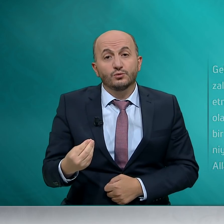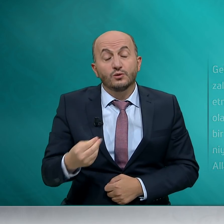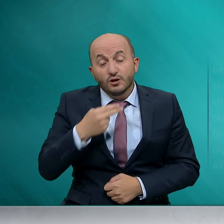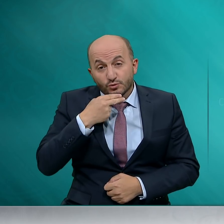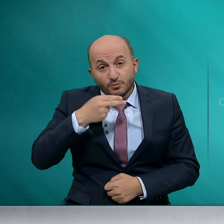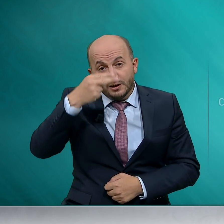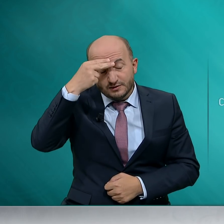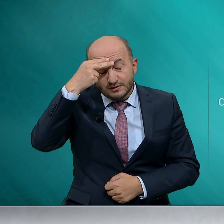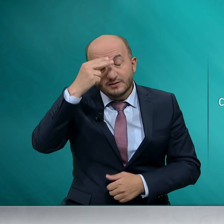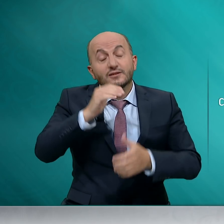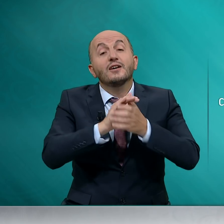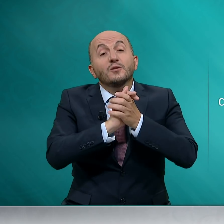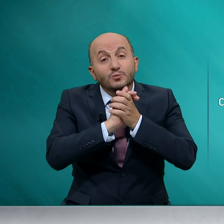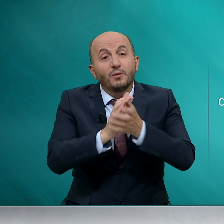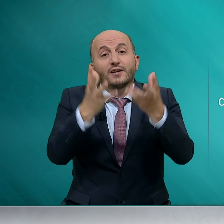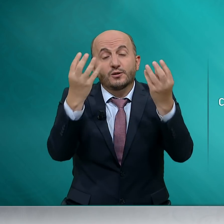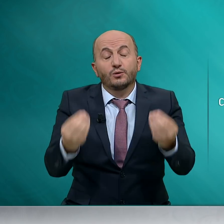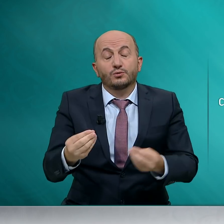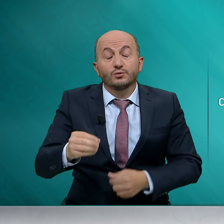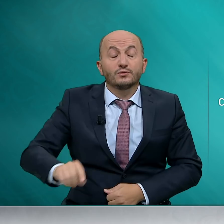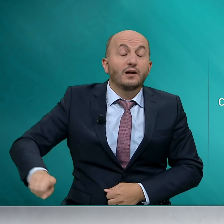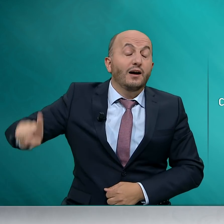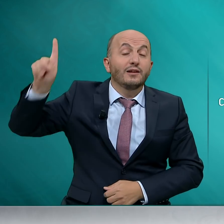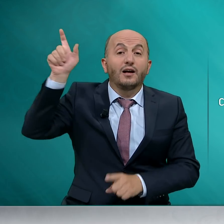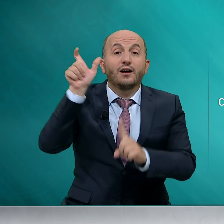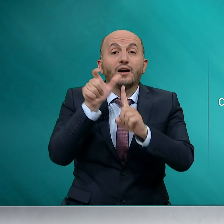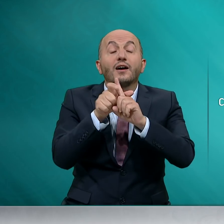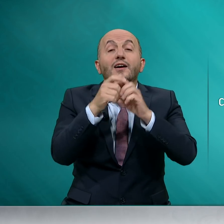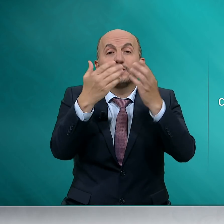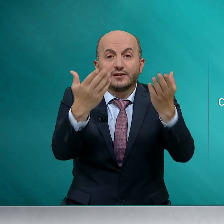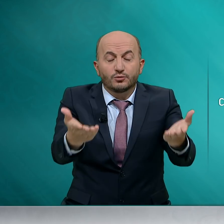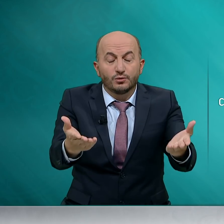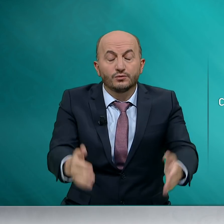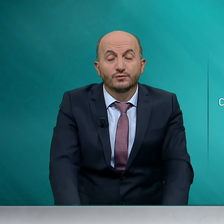Cumanız mübarek olsun. Allah'a emanet olun.